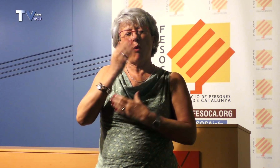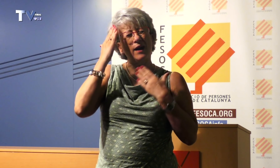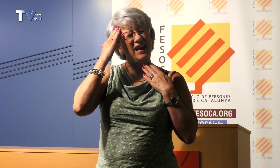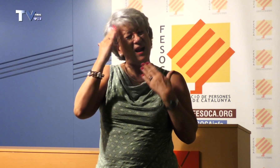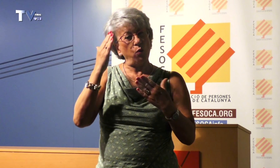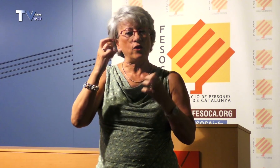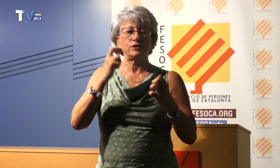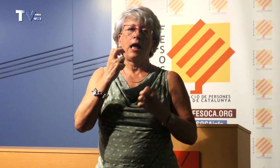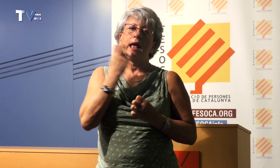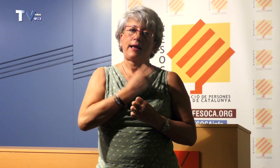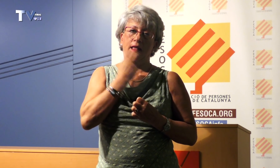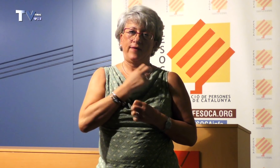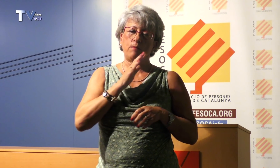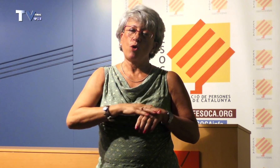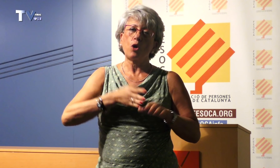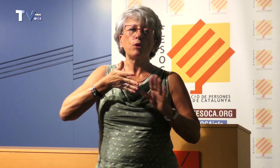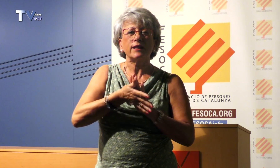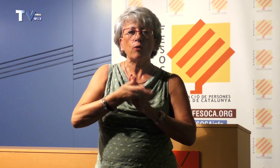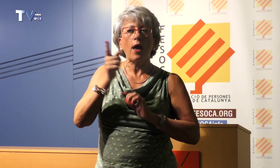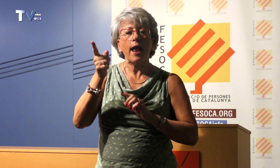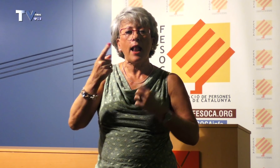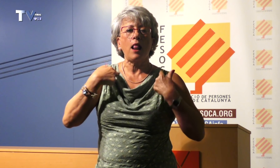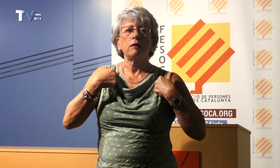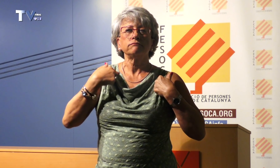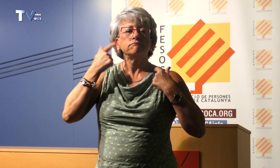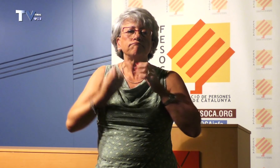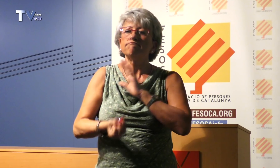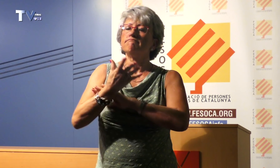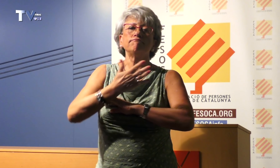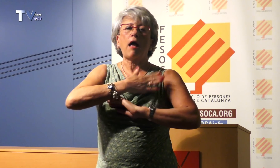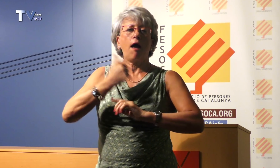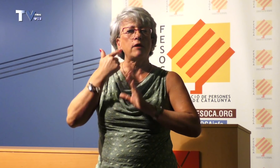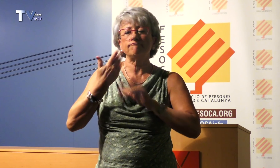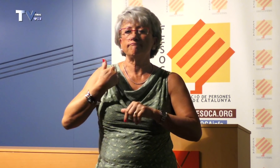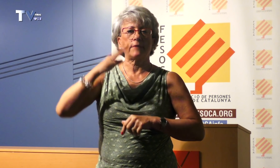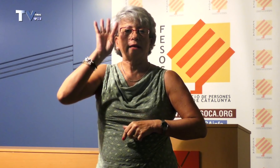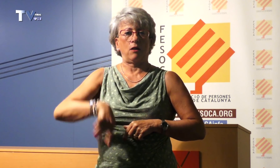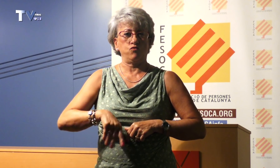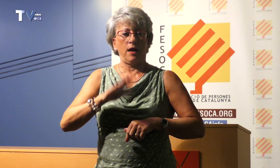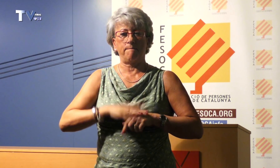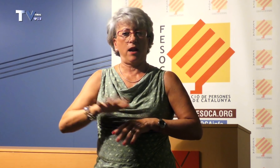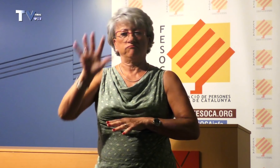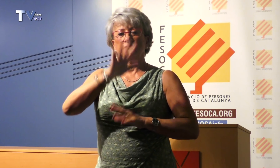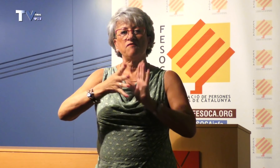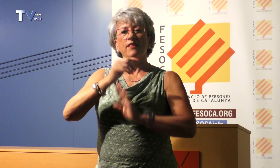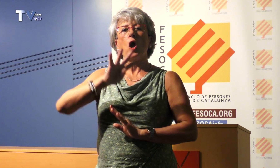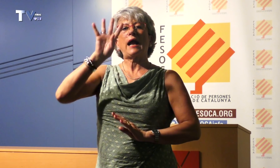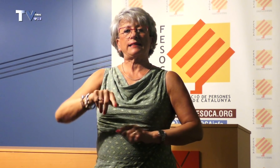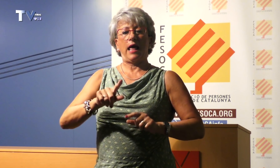de la federació, de qui em guardo un gran record, és en Calafell, ja que va ser qui va crear aquí a Catalunya